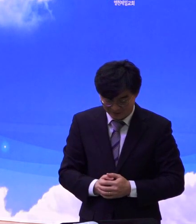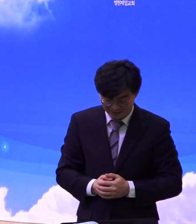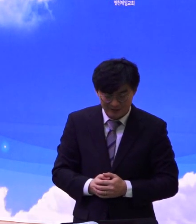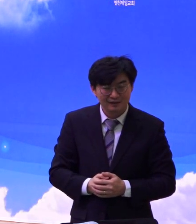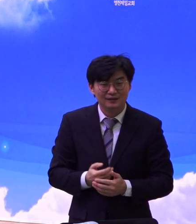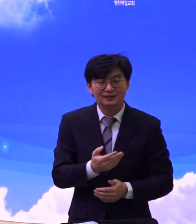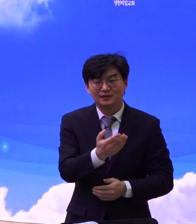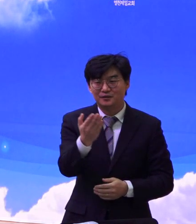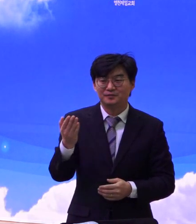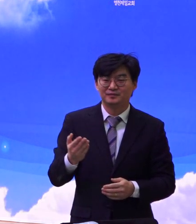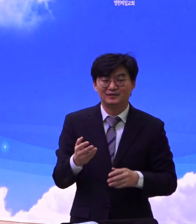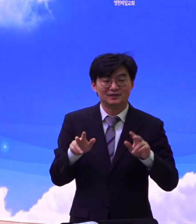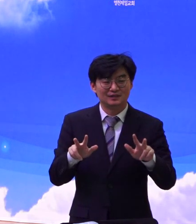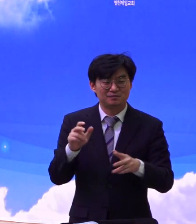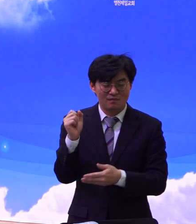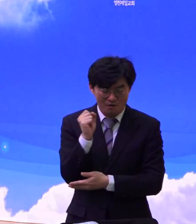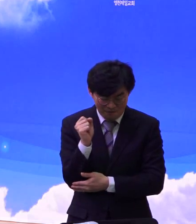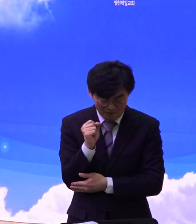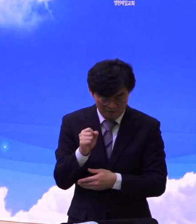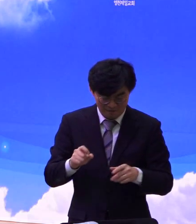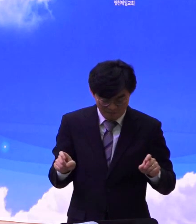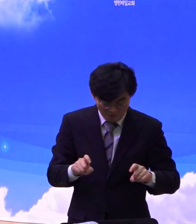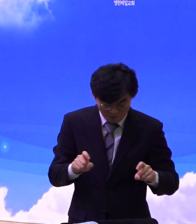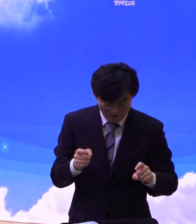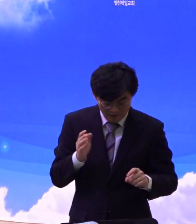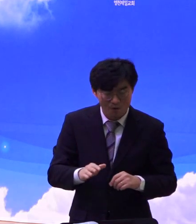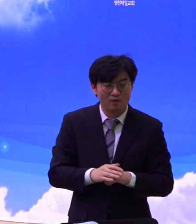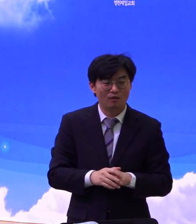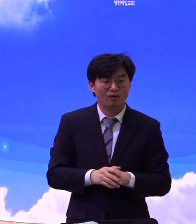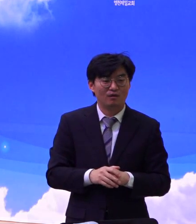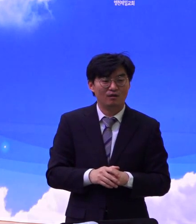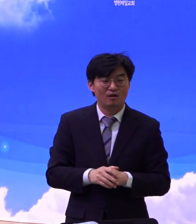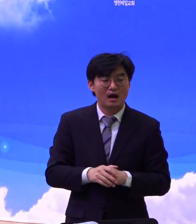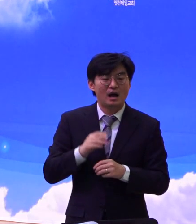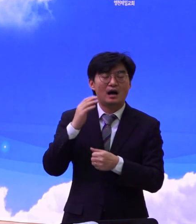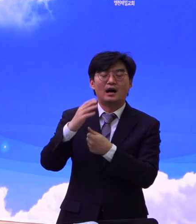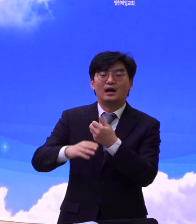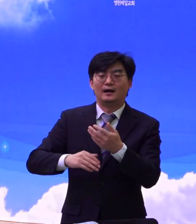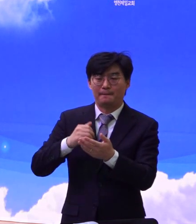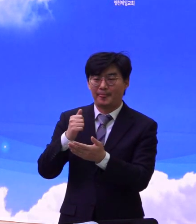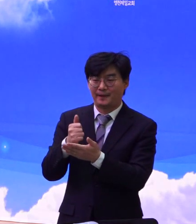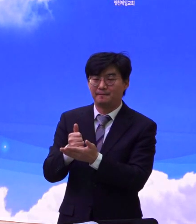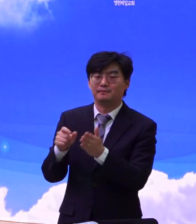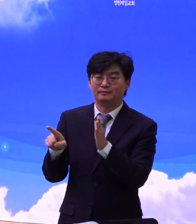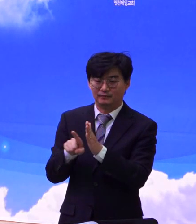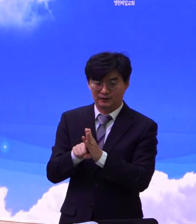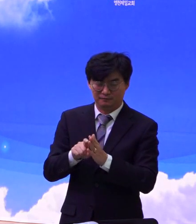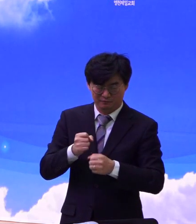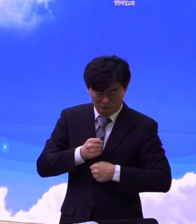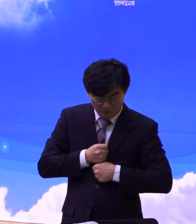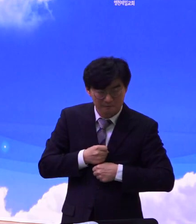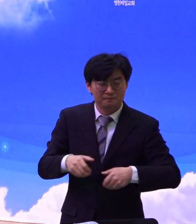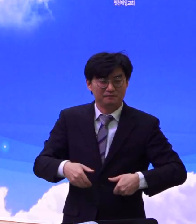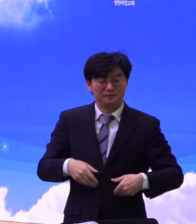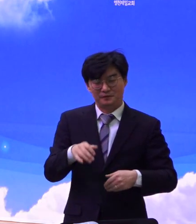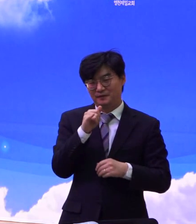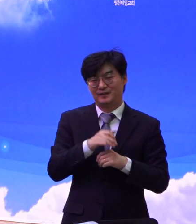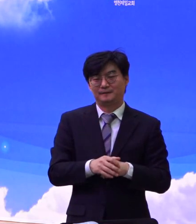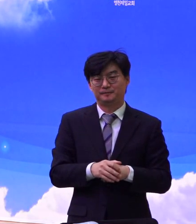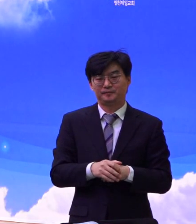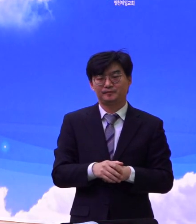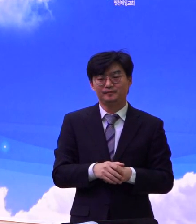흔들릴지라도 지켜내야 하는 것이 있습니다. 아무리 세상이 흔들어도, 교회를 흔들고 우리 신앙을 흔들어도 지켜내야 하는